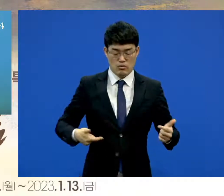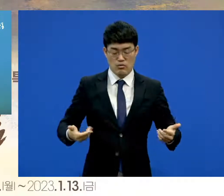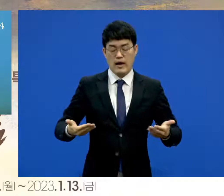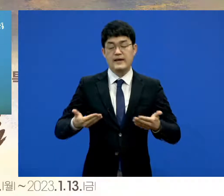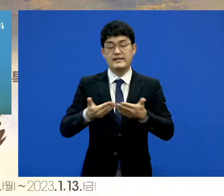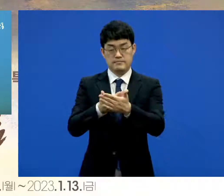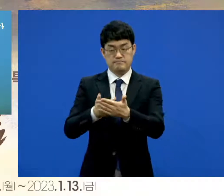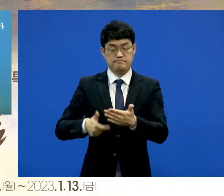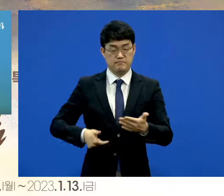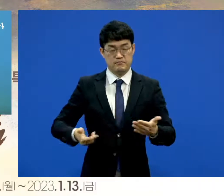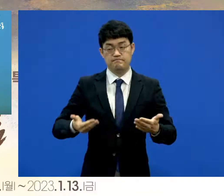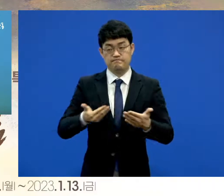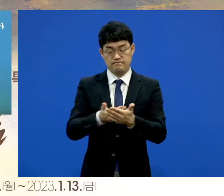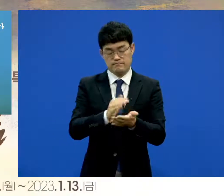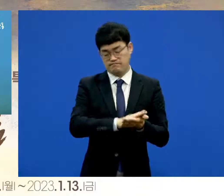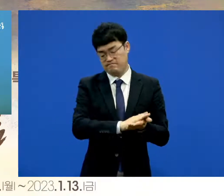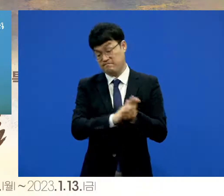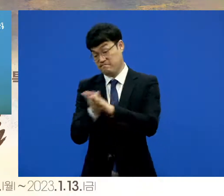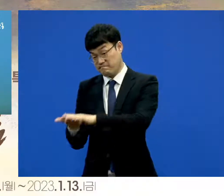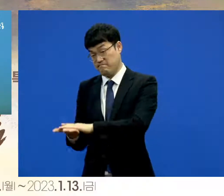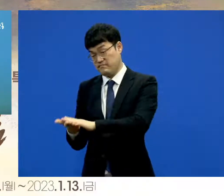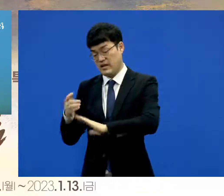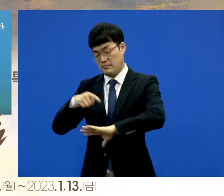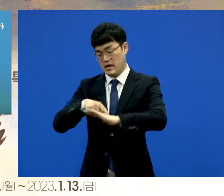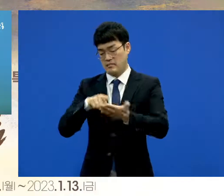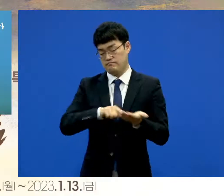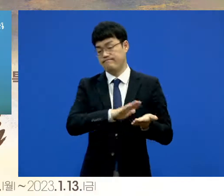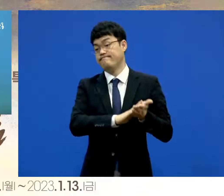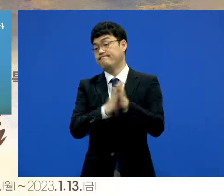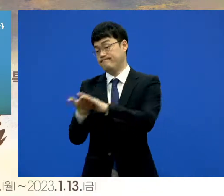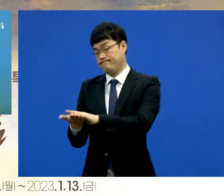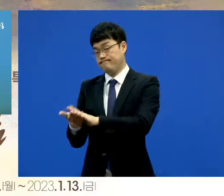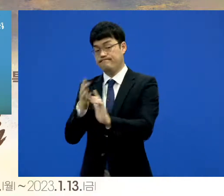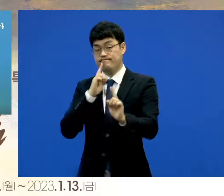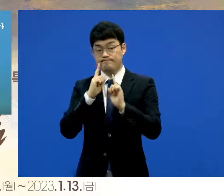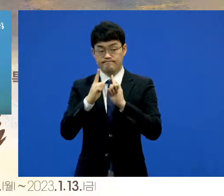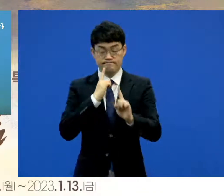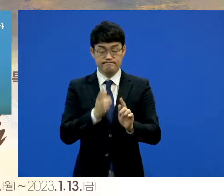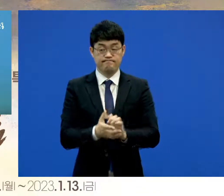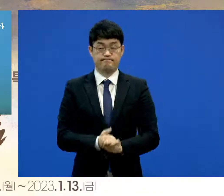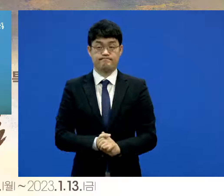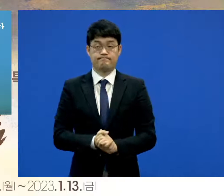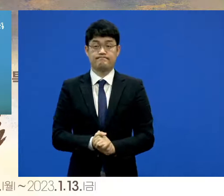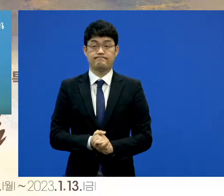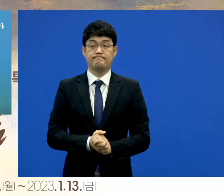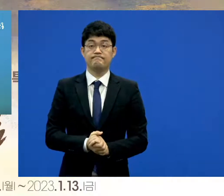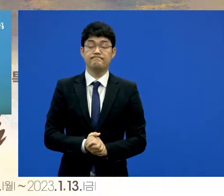가장 귀중한 사건이 하나 있습니다. 그게 회심입니다. 마음을 돌이키는 것.